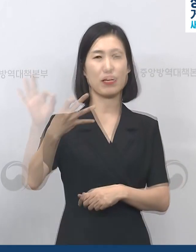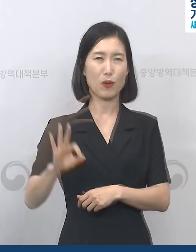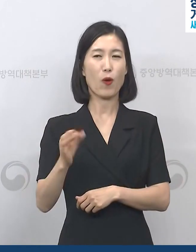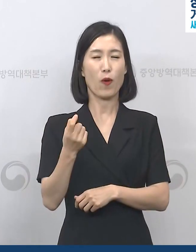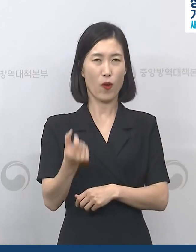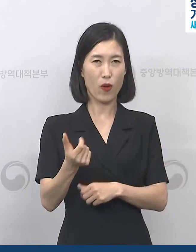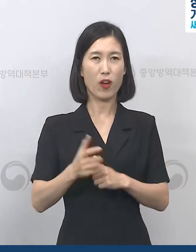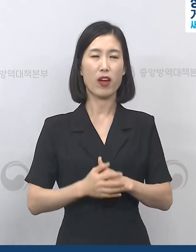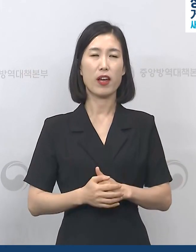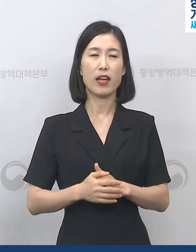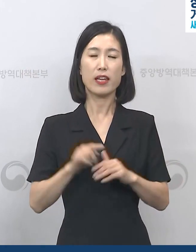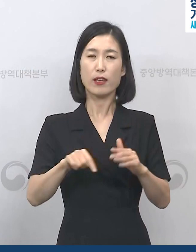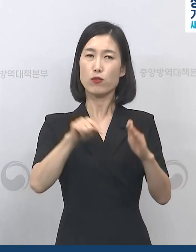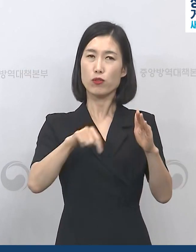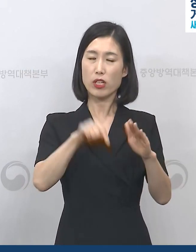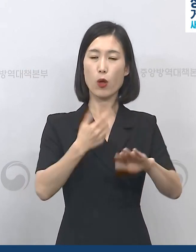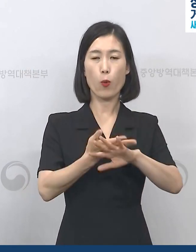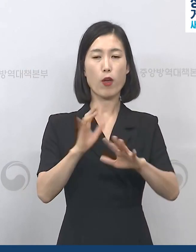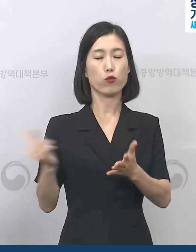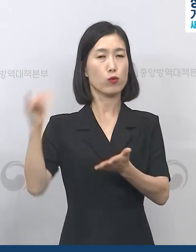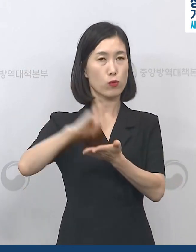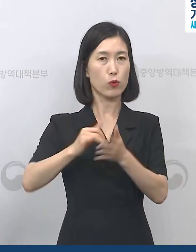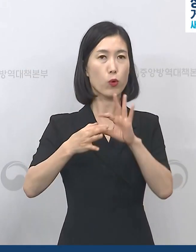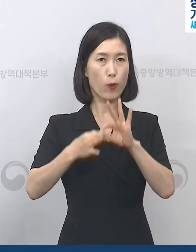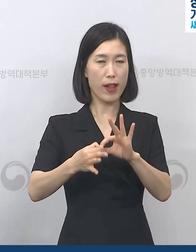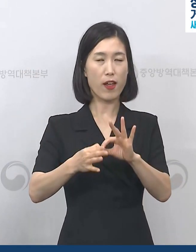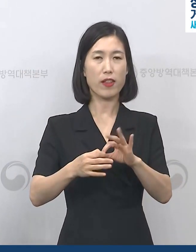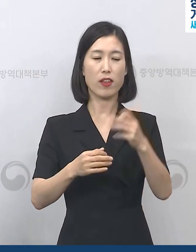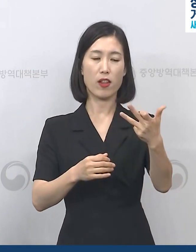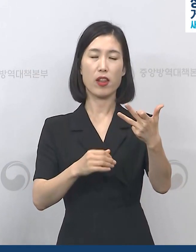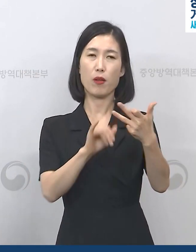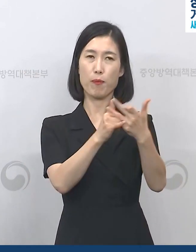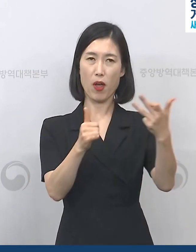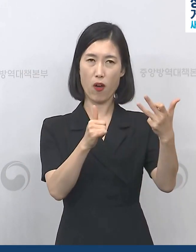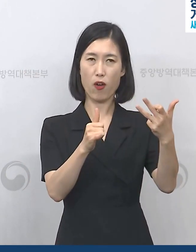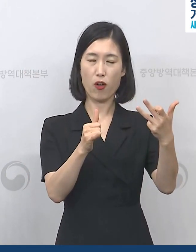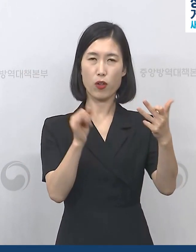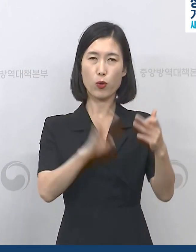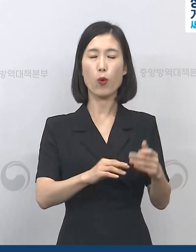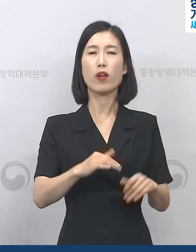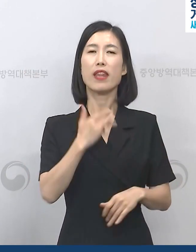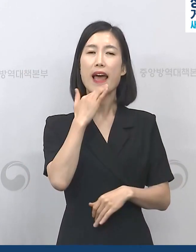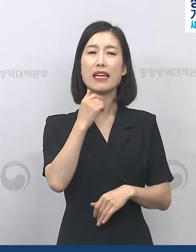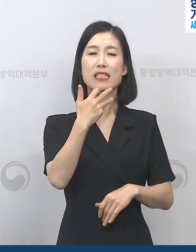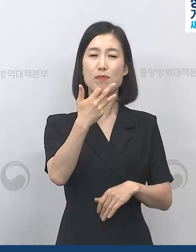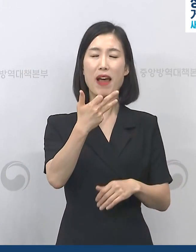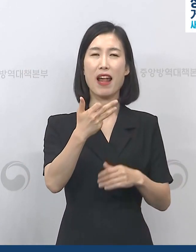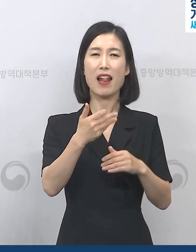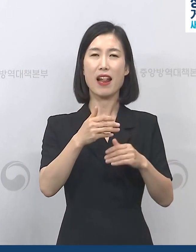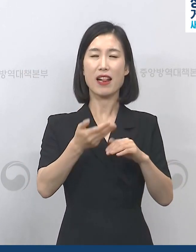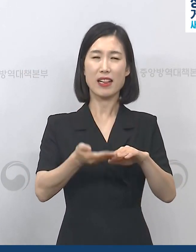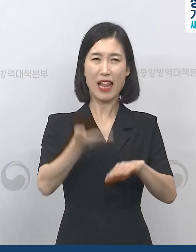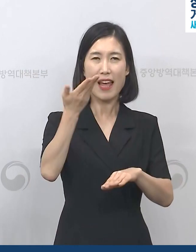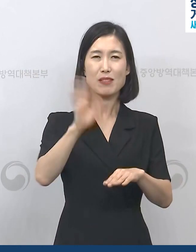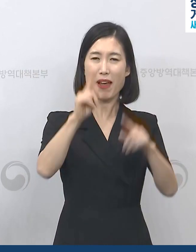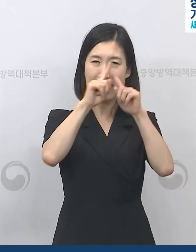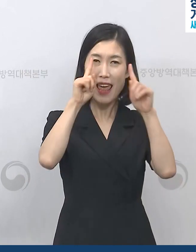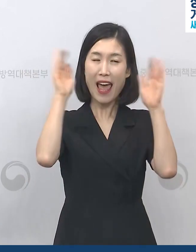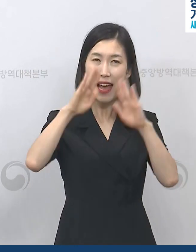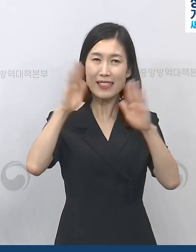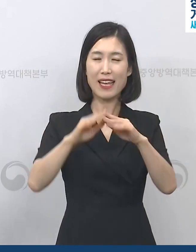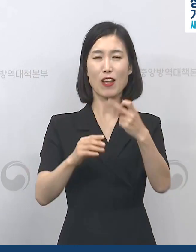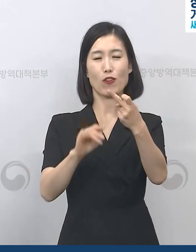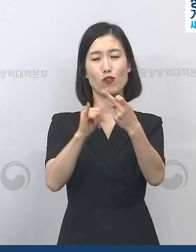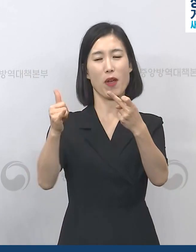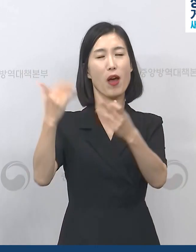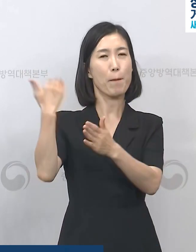0.14%였습니다. 이 중에서 해외 유입과 관련된 18건과 18세지만 사회인 대학생으로 분류된